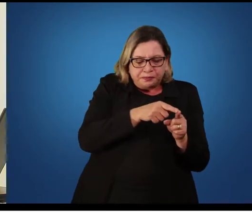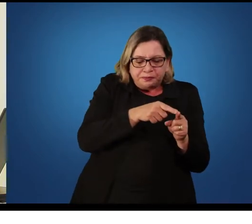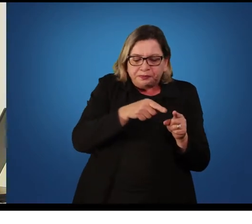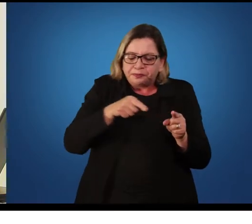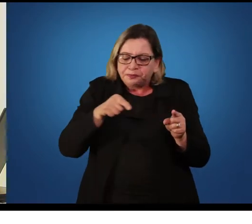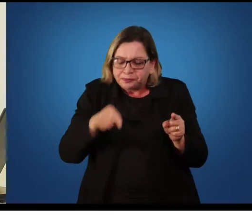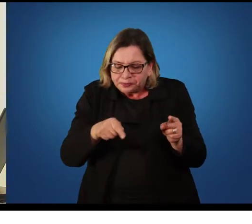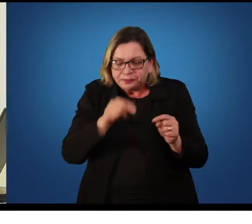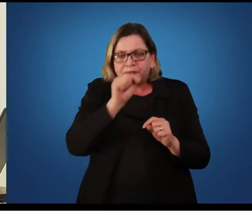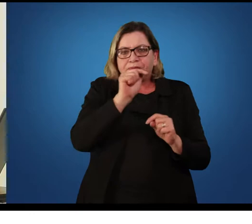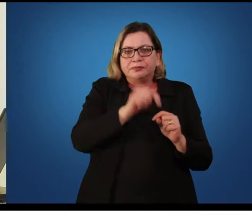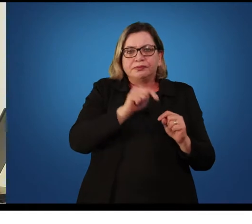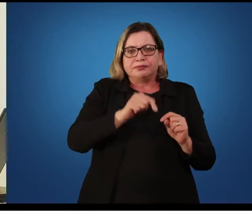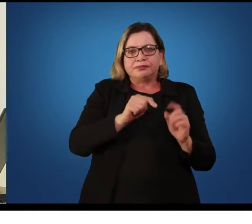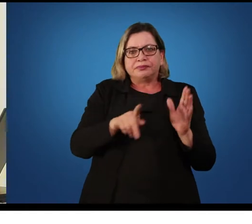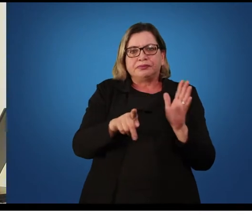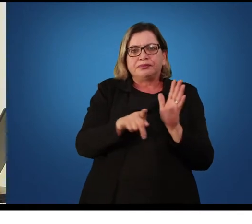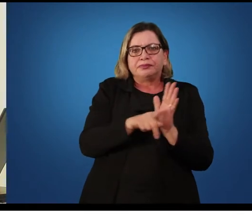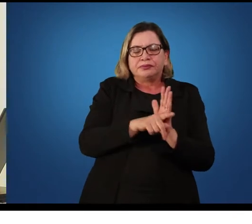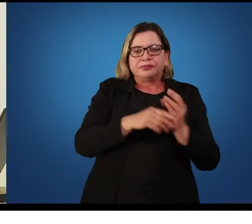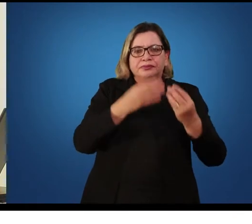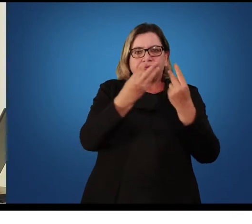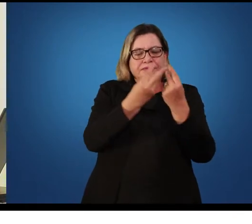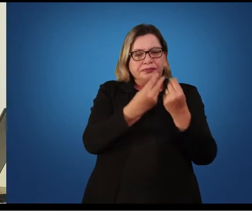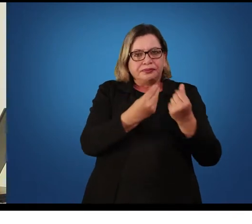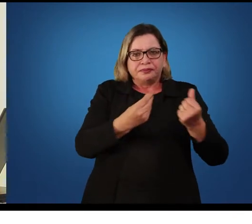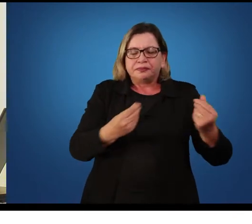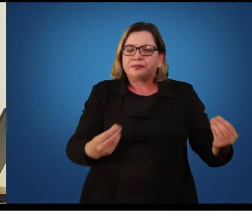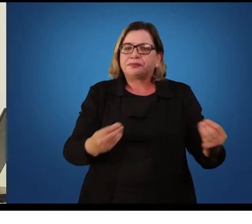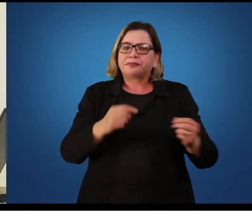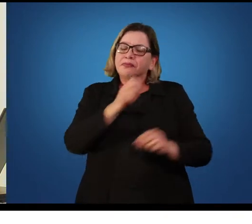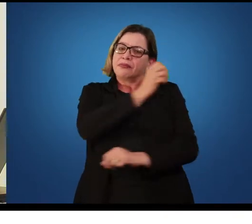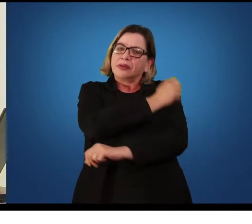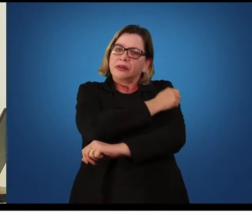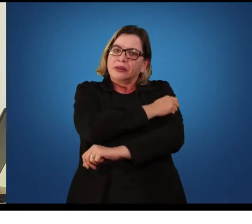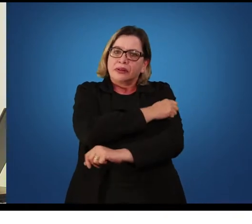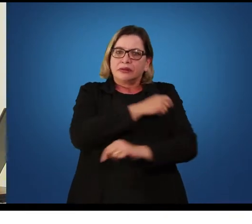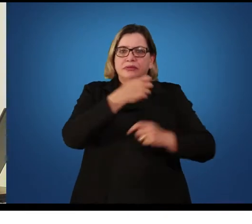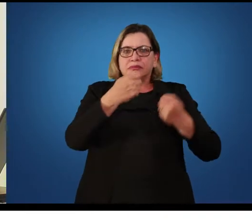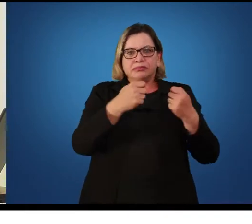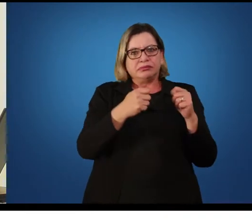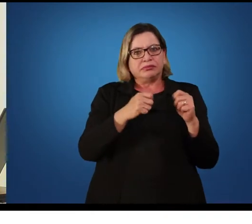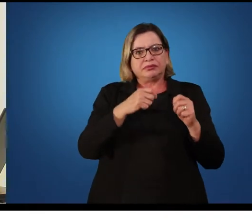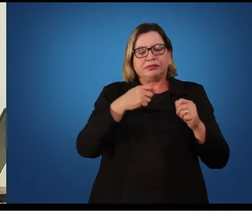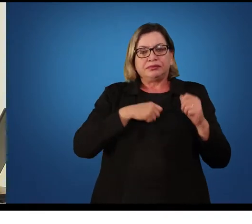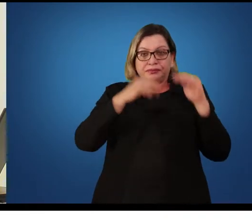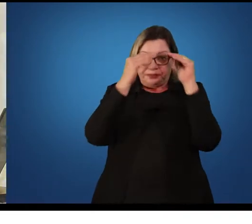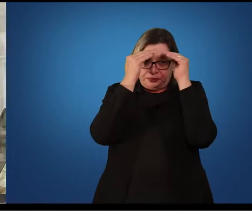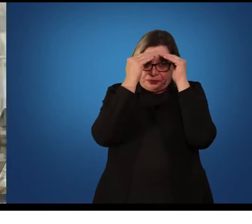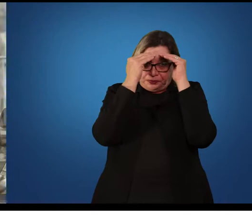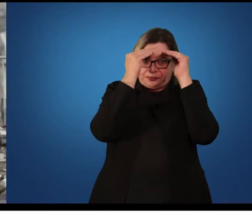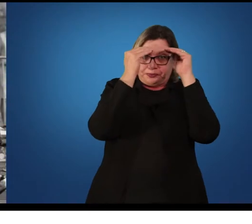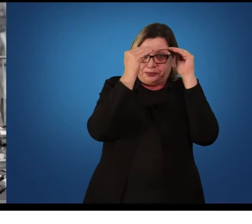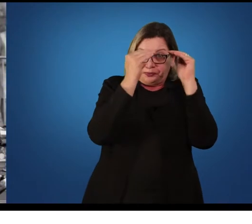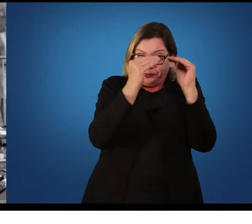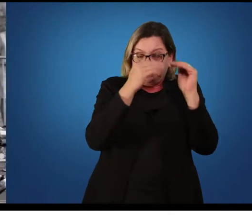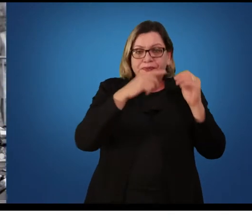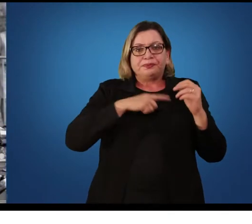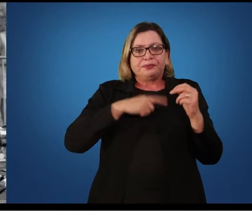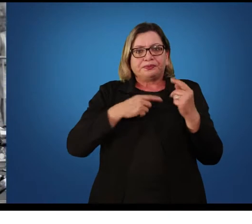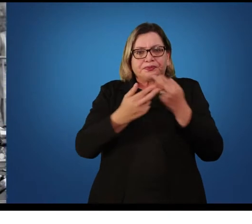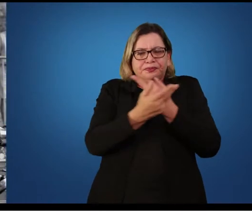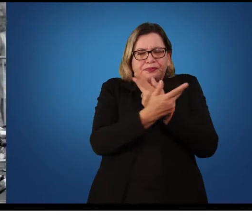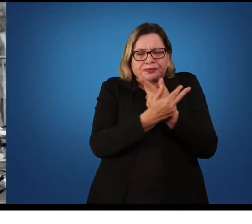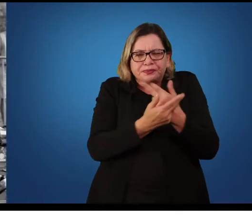aprendizagem motora, diante de uma habilidade, o aluno demanda muita atenção, tem uma quantidade